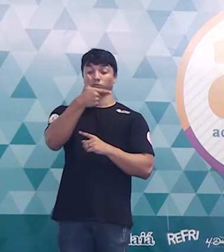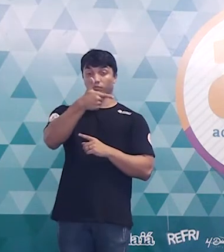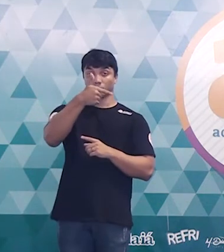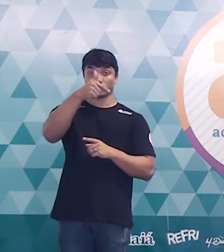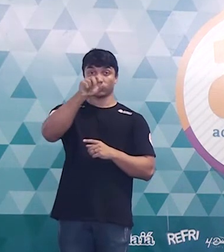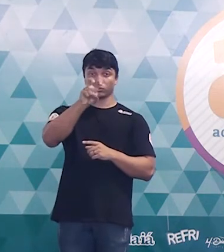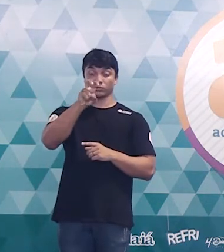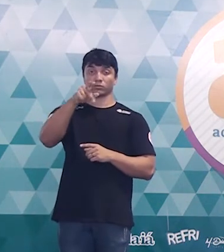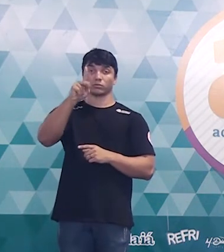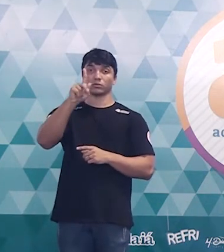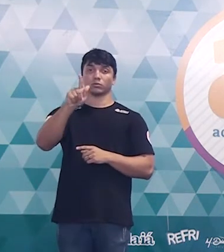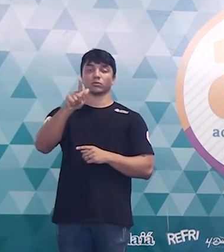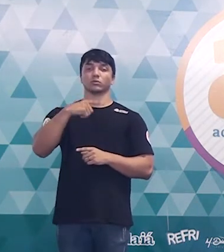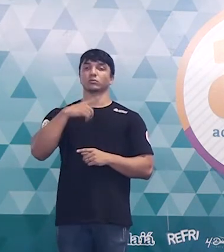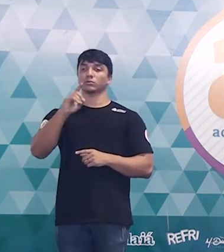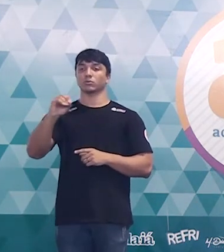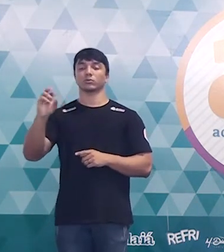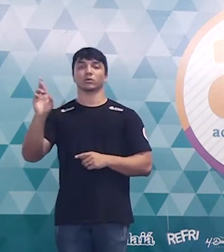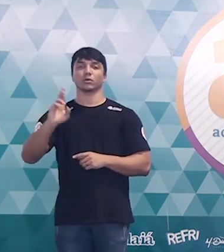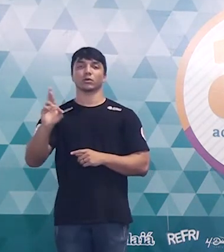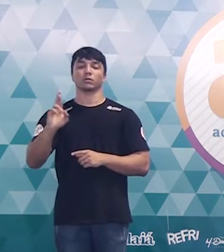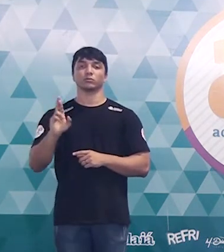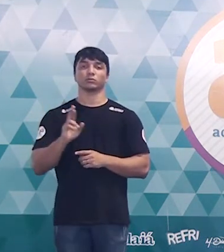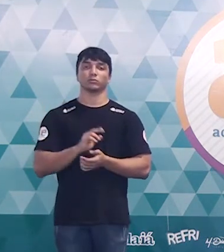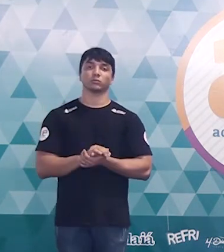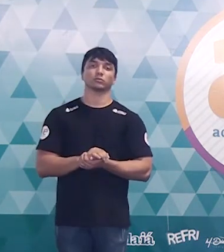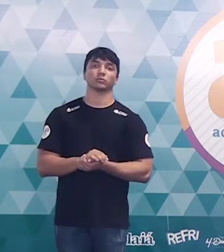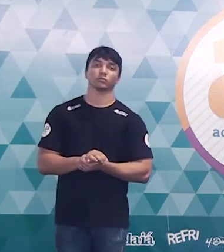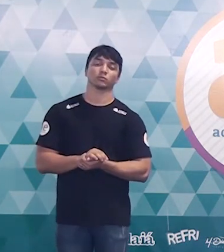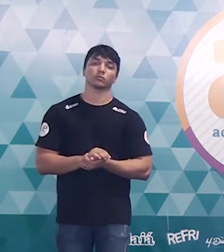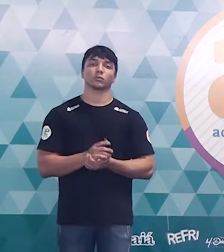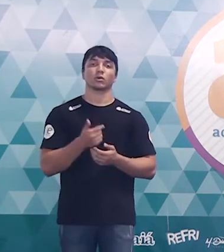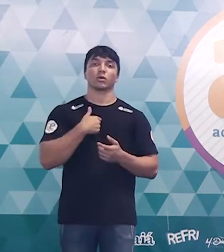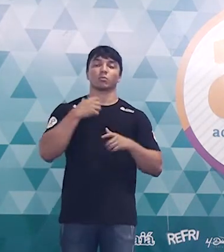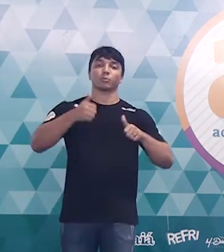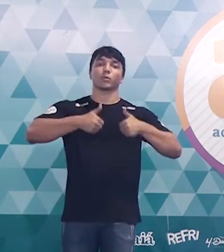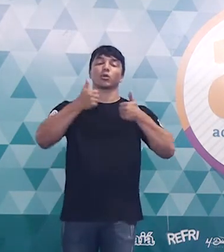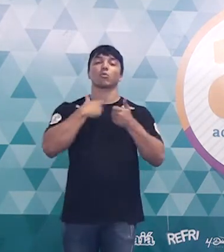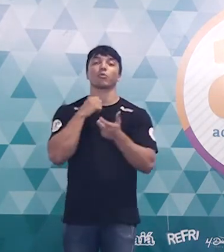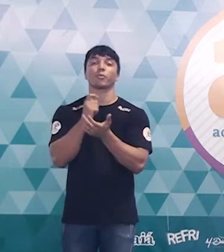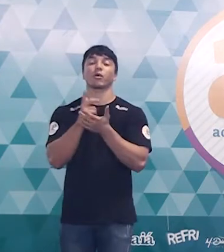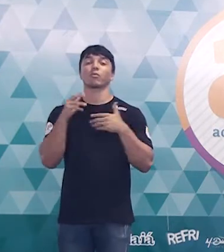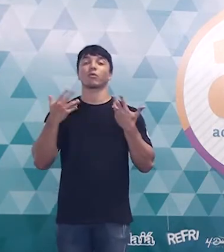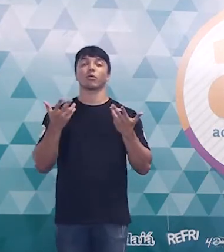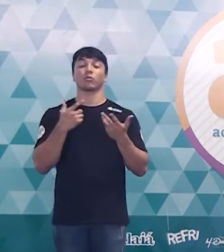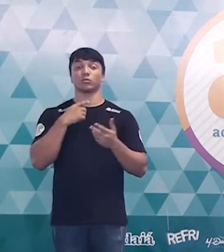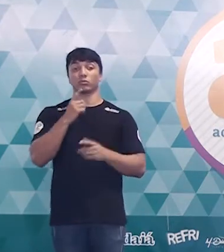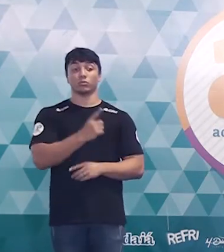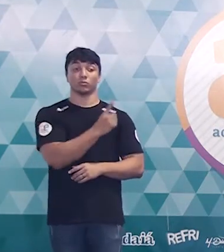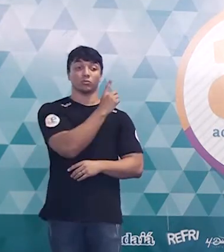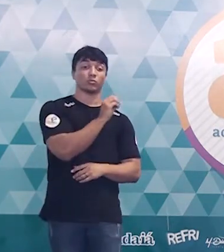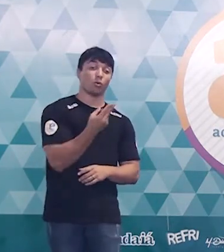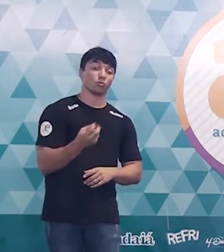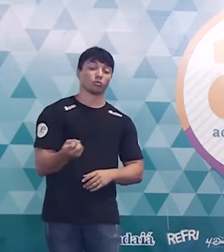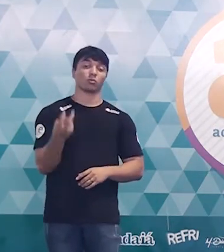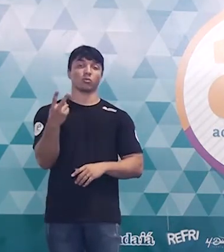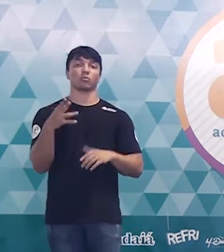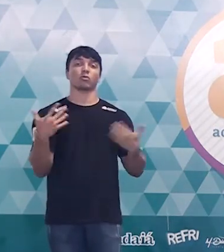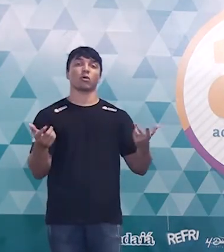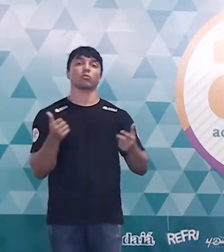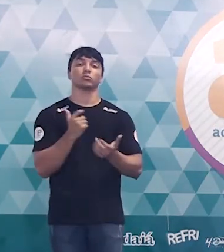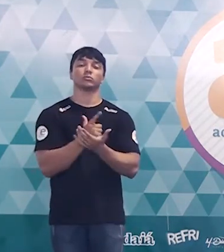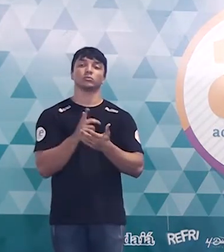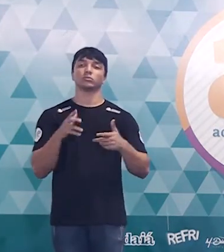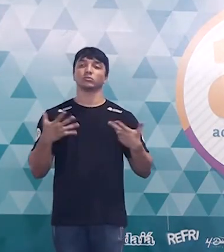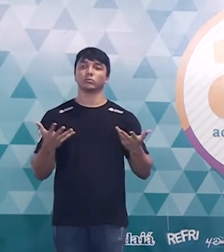25 quilos de ração por R$100. Para mim, qual é mais vantajosa? Situação 1 ou a situação